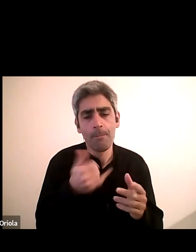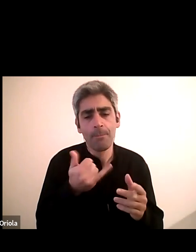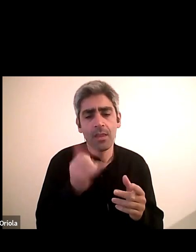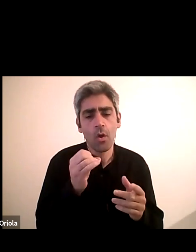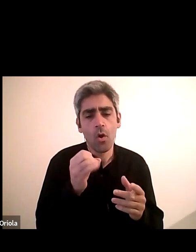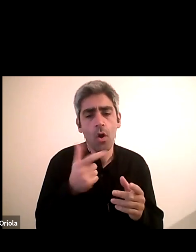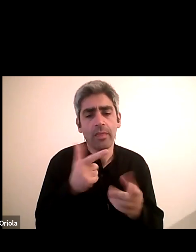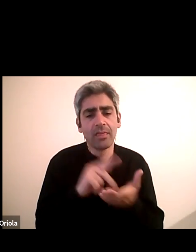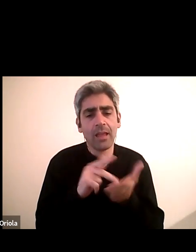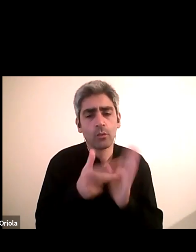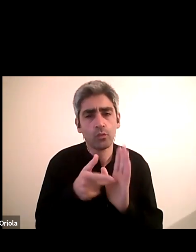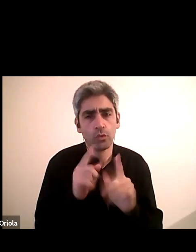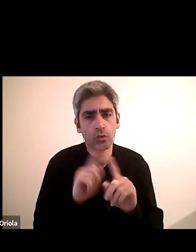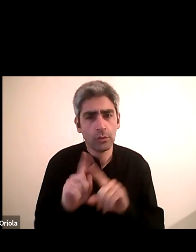biotecnologias,